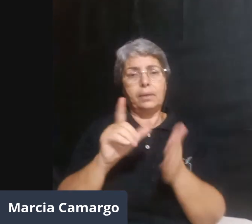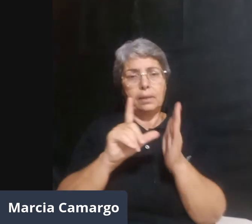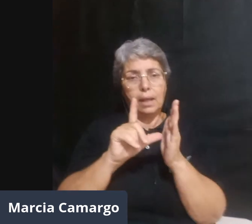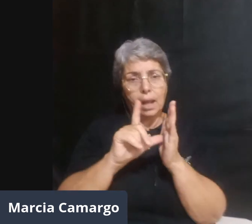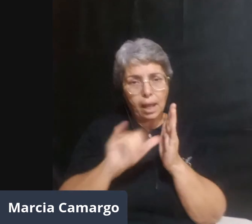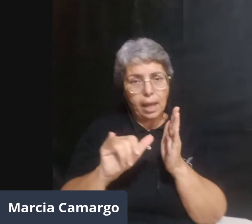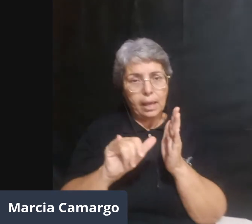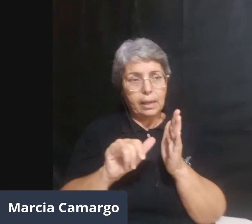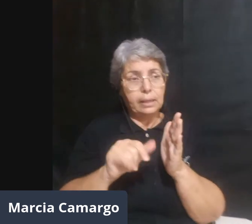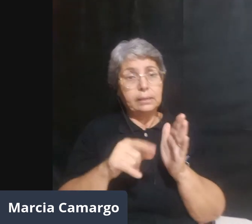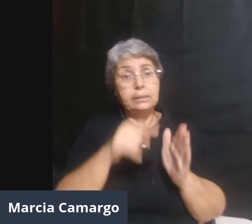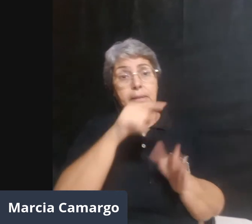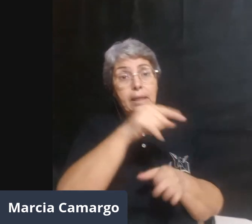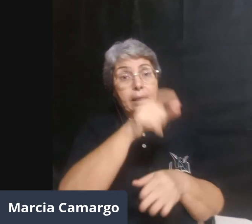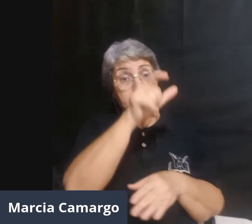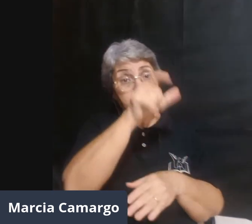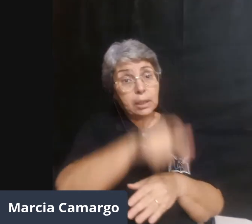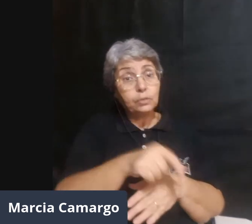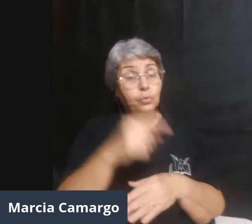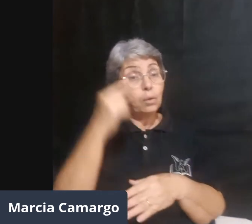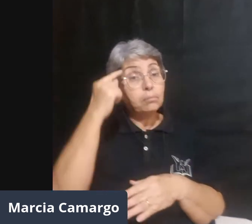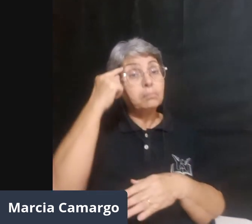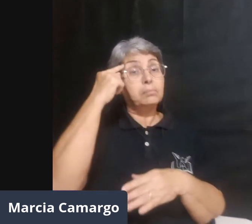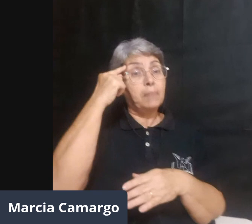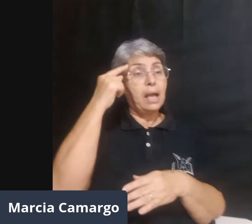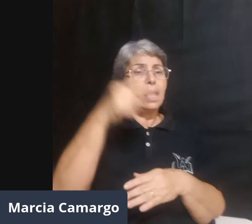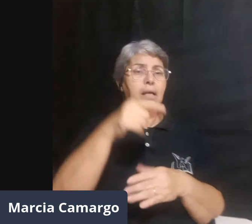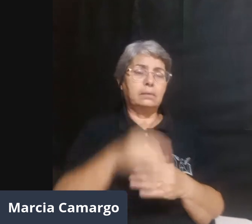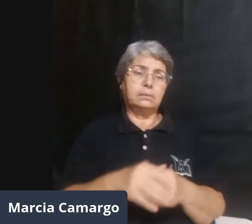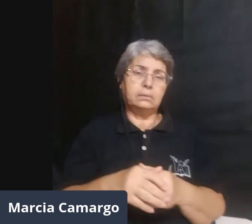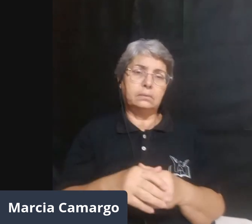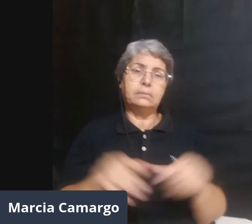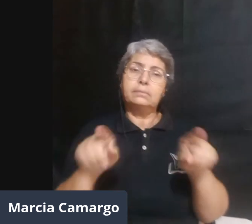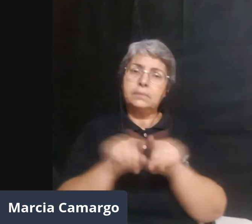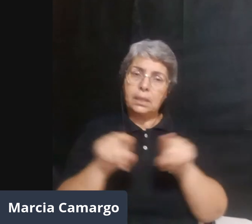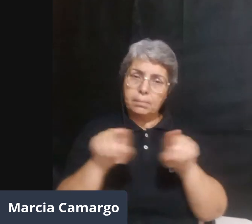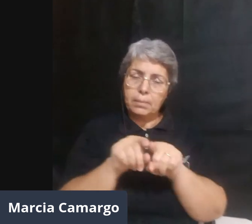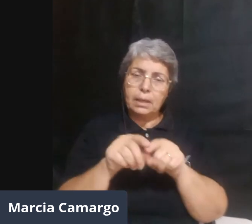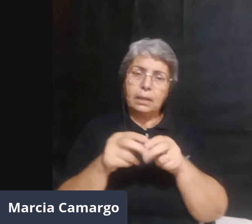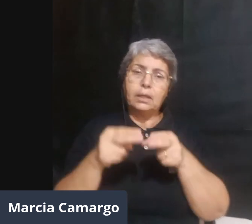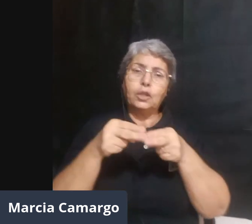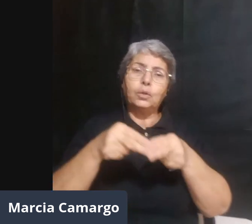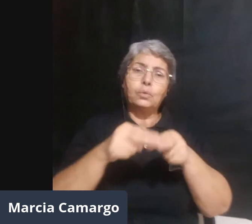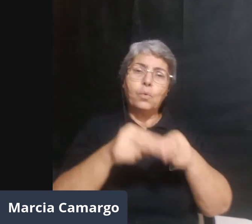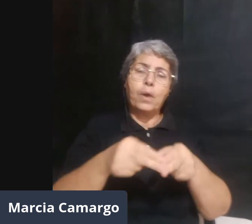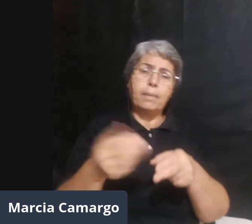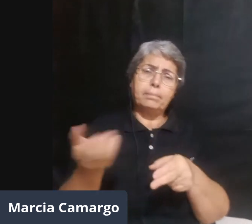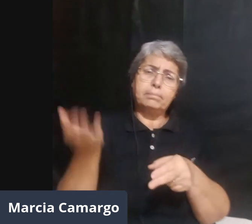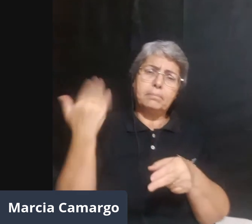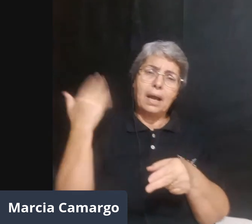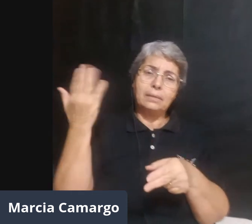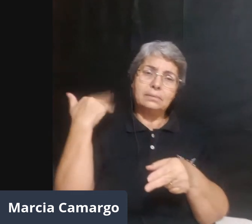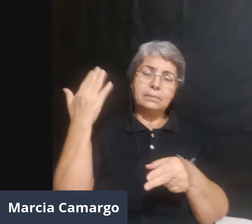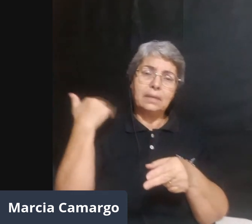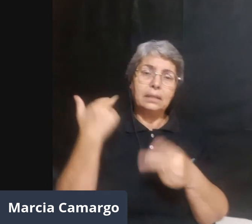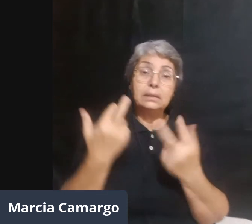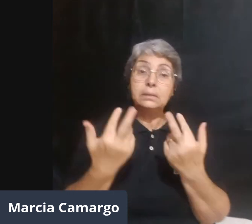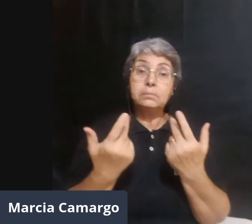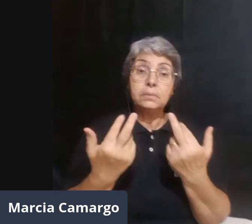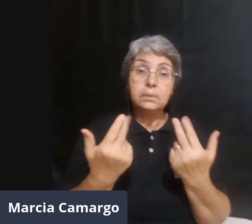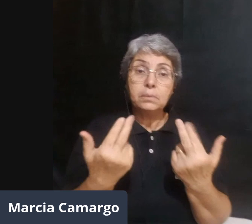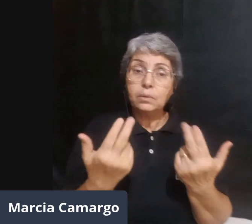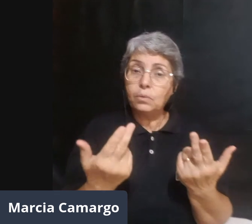humanos. Foi assim que o mundo antediluviano pereceu sem crer que a água inundaria o mundo.